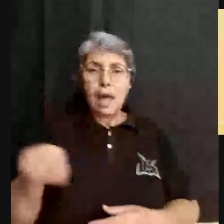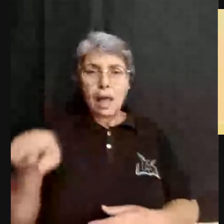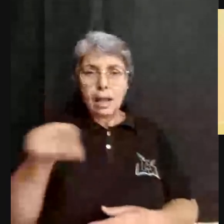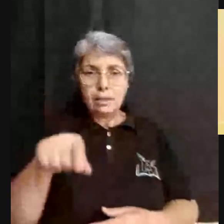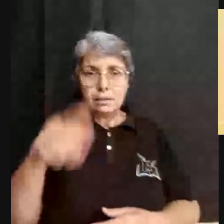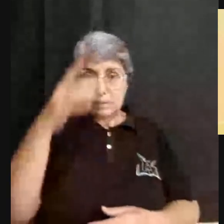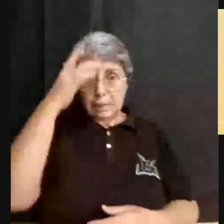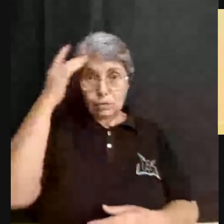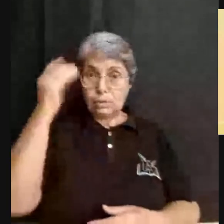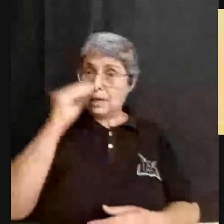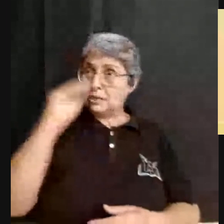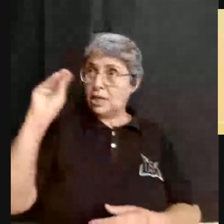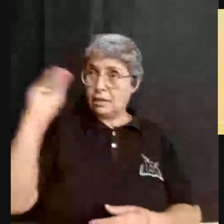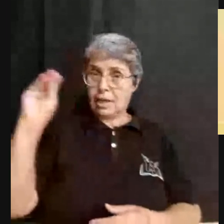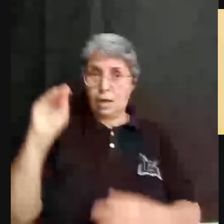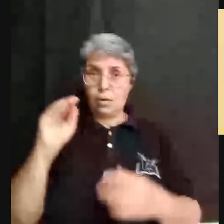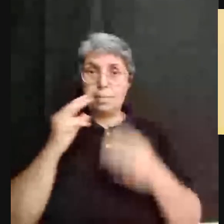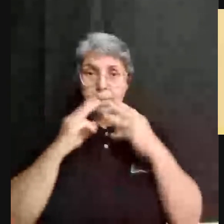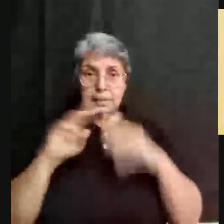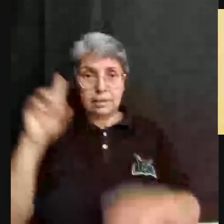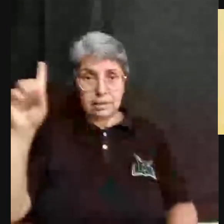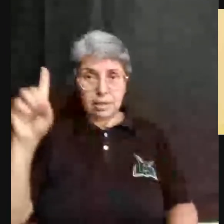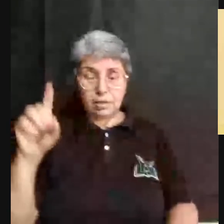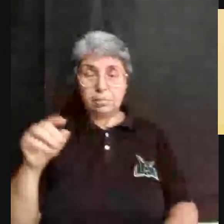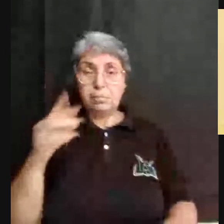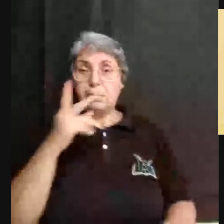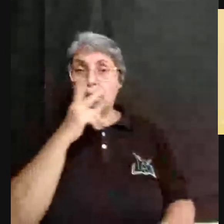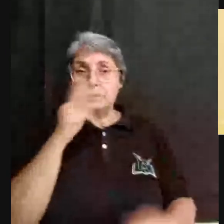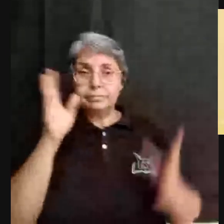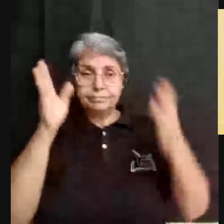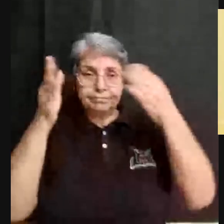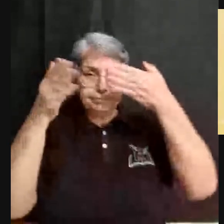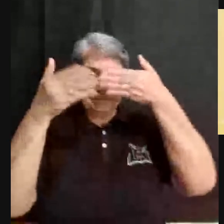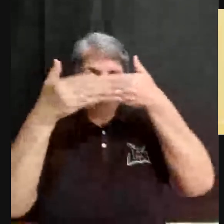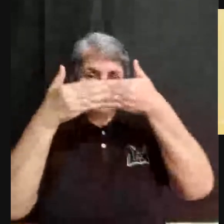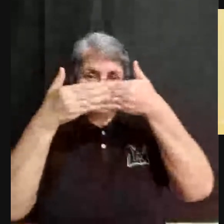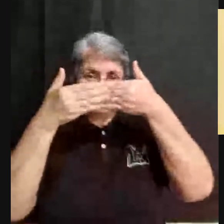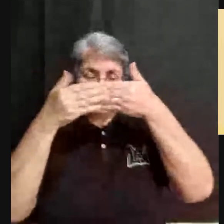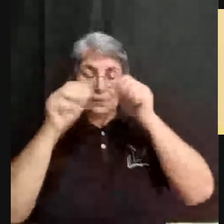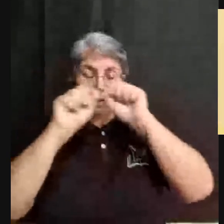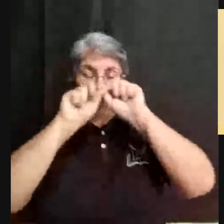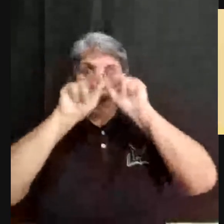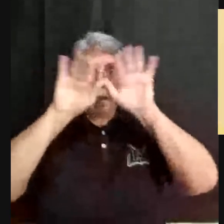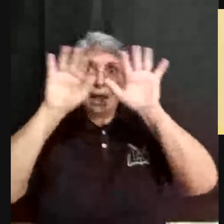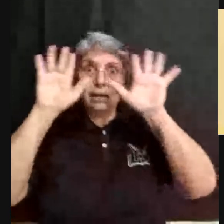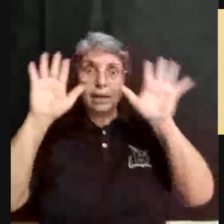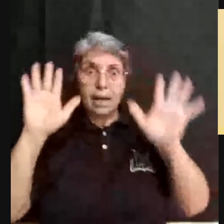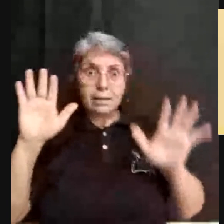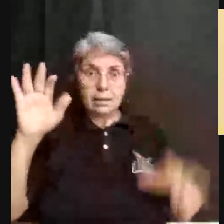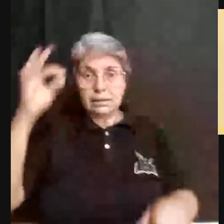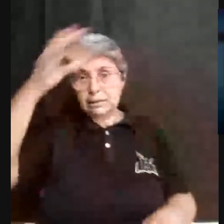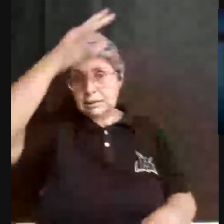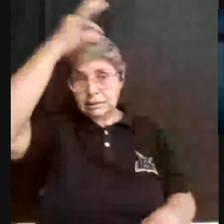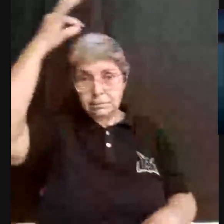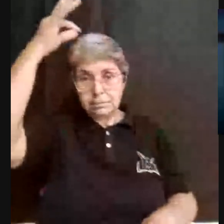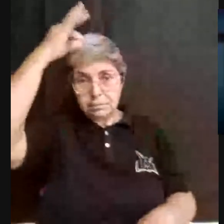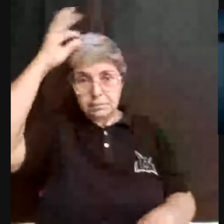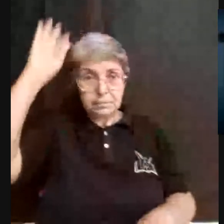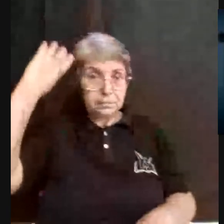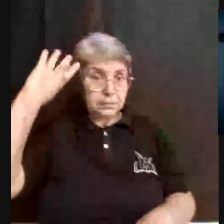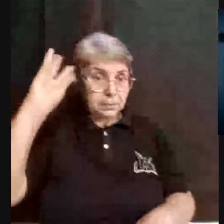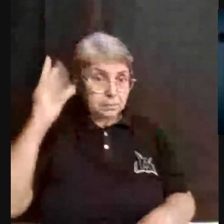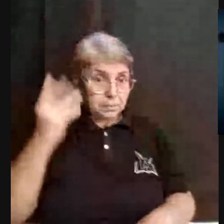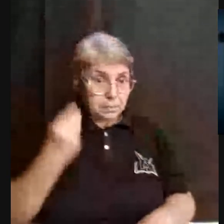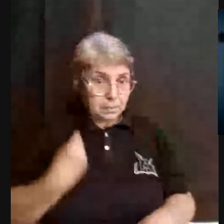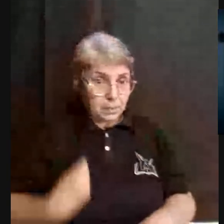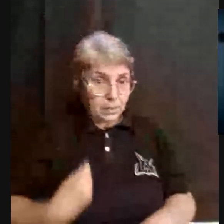nunca verão, pois persistentemente acariciam o espírito que ali prevaleceu. Veja que,